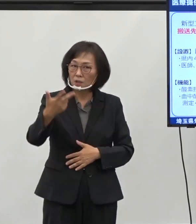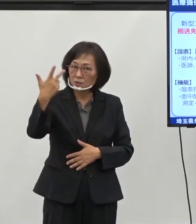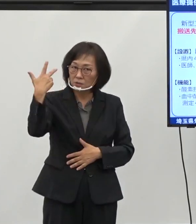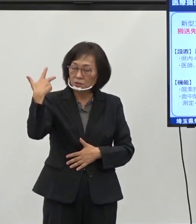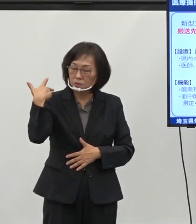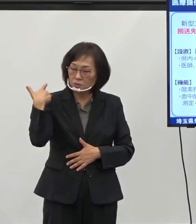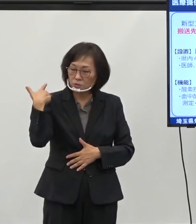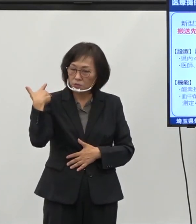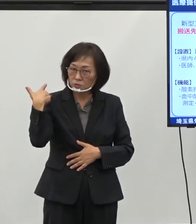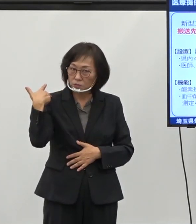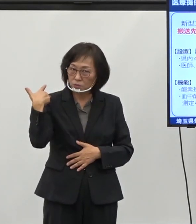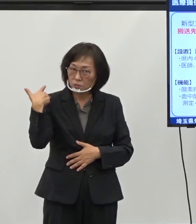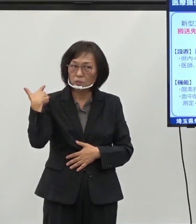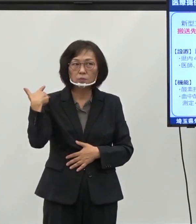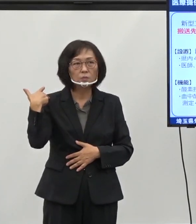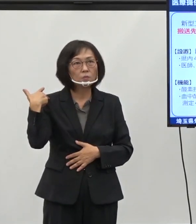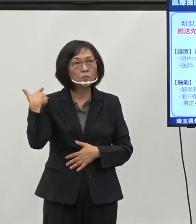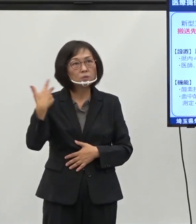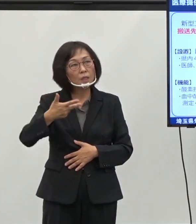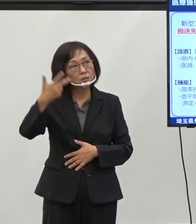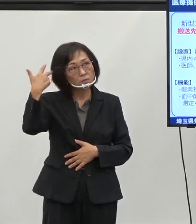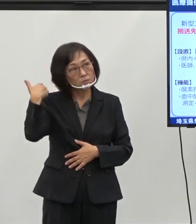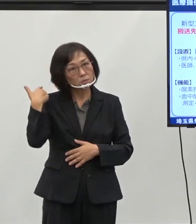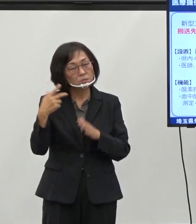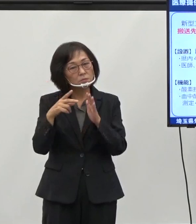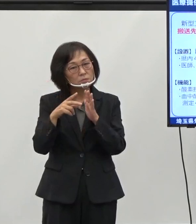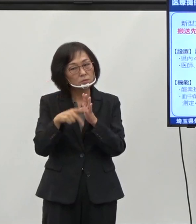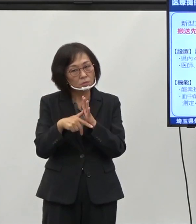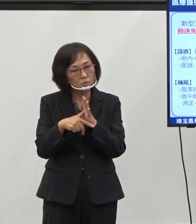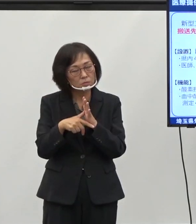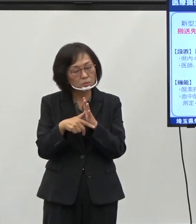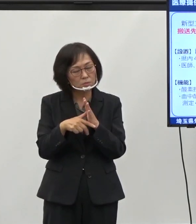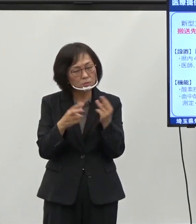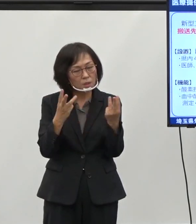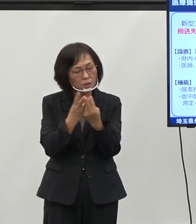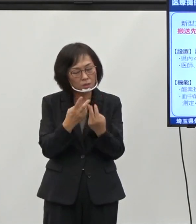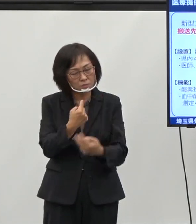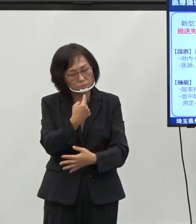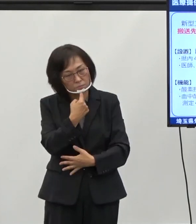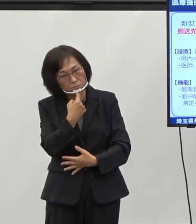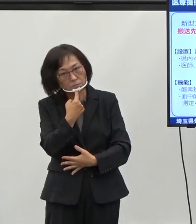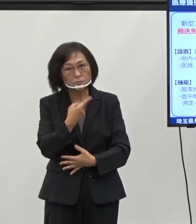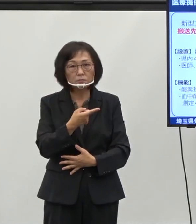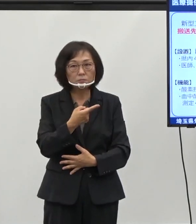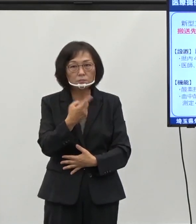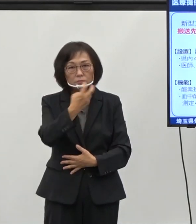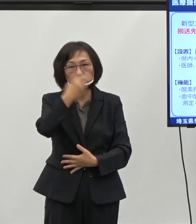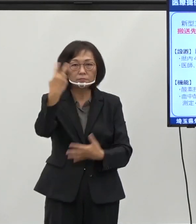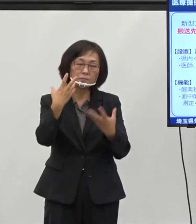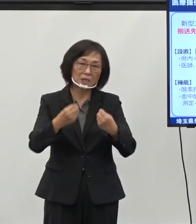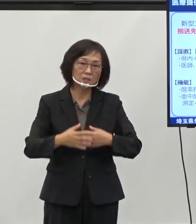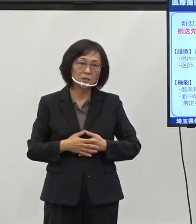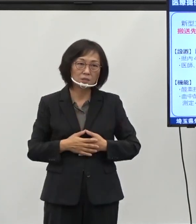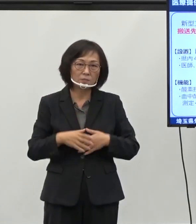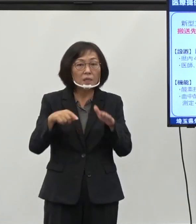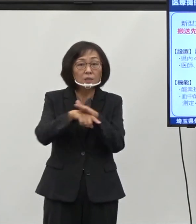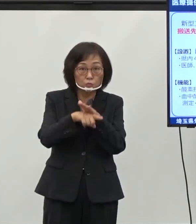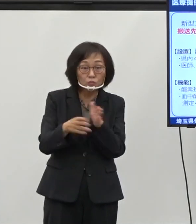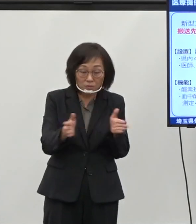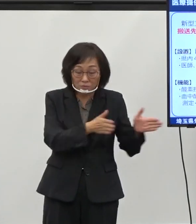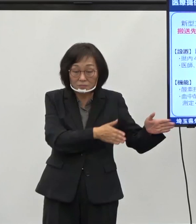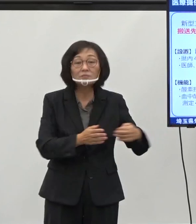週の時点で数字がおかしいということが気づきました。これは理由はまたちょっと別